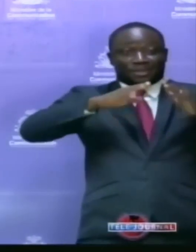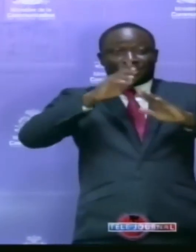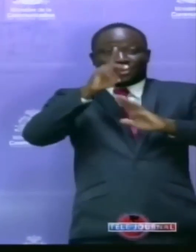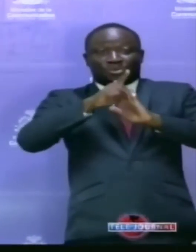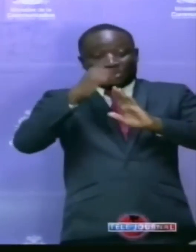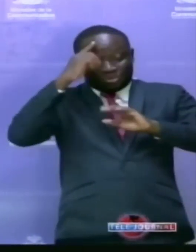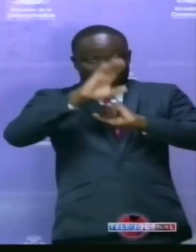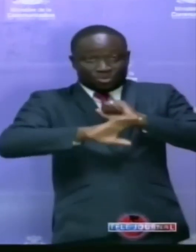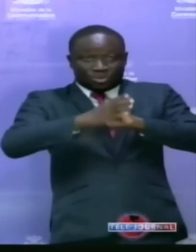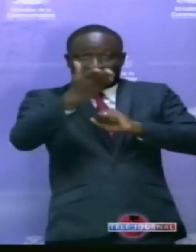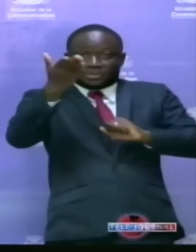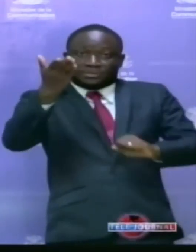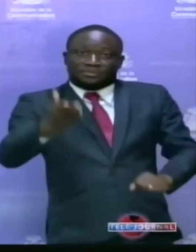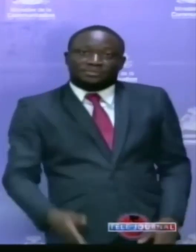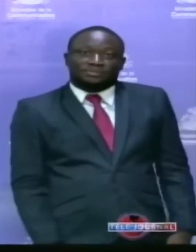le protéger.